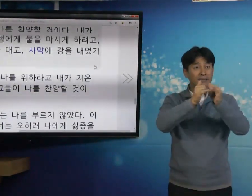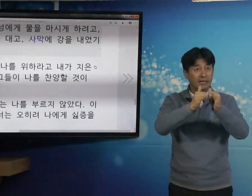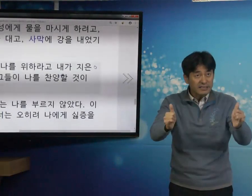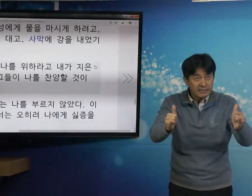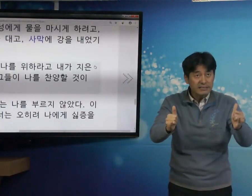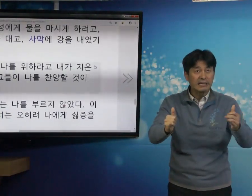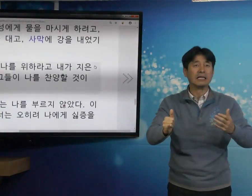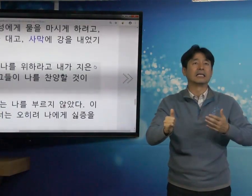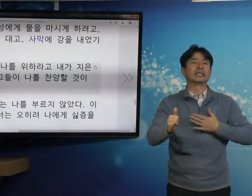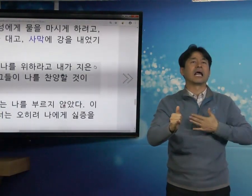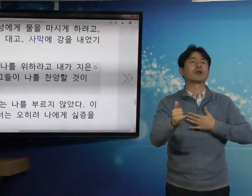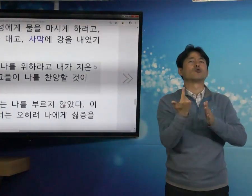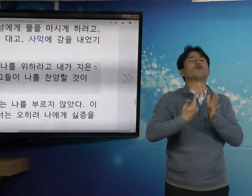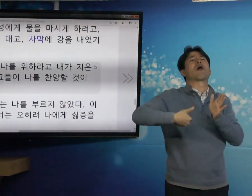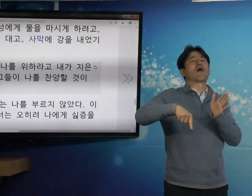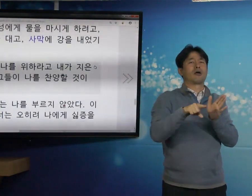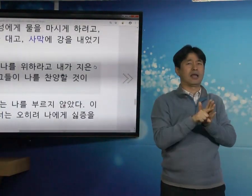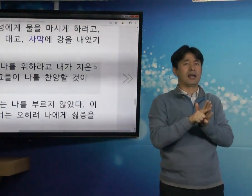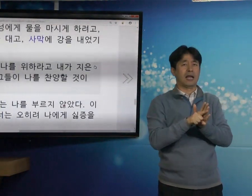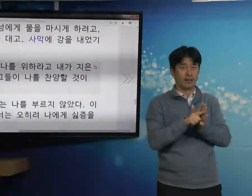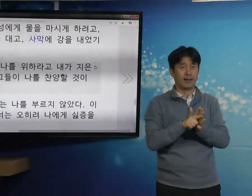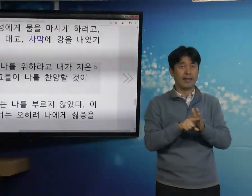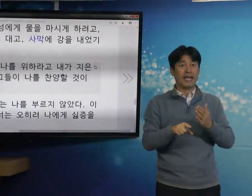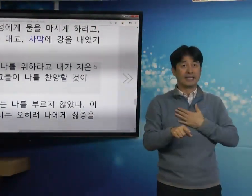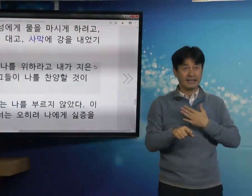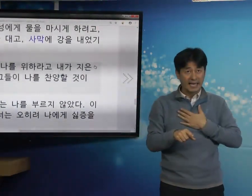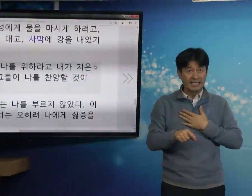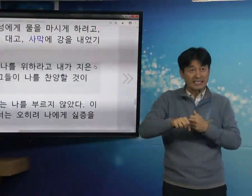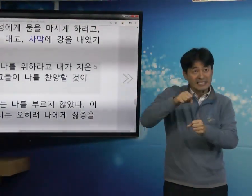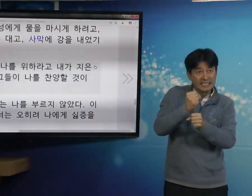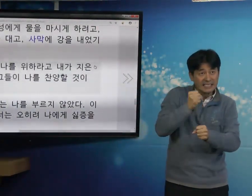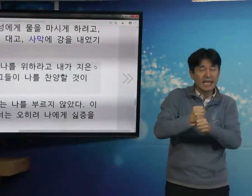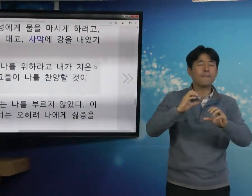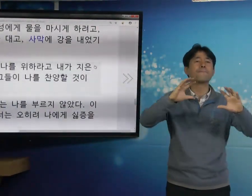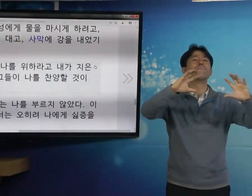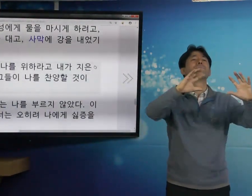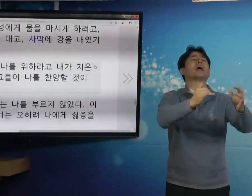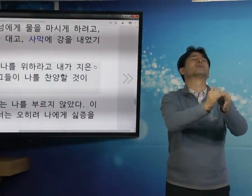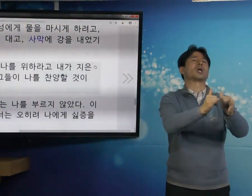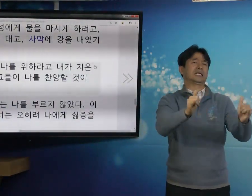이 백성은 나를 위하라고 내가 지은 백성이다.